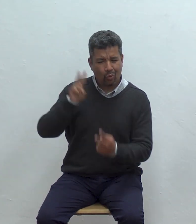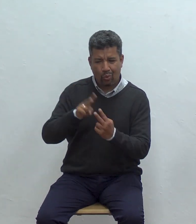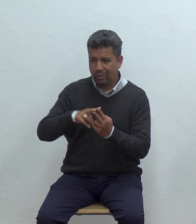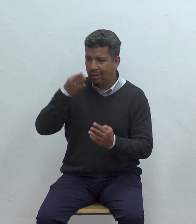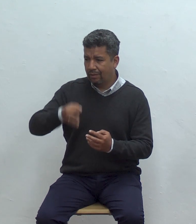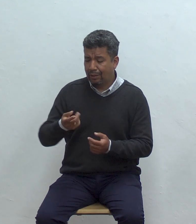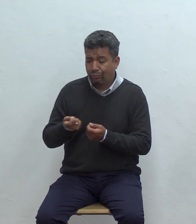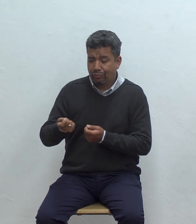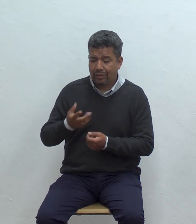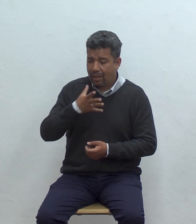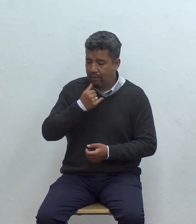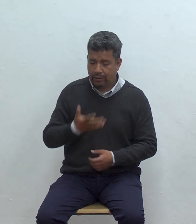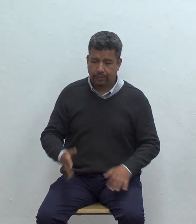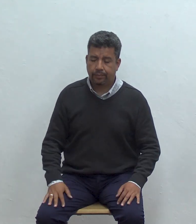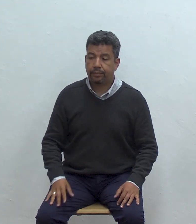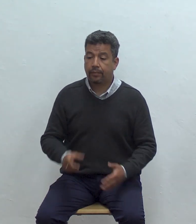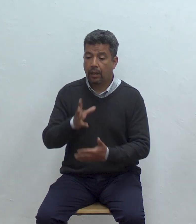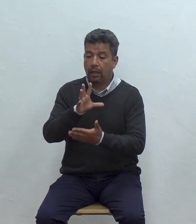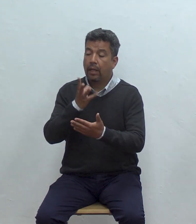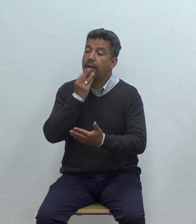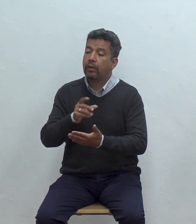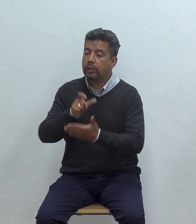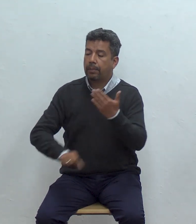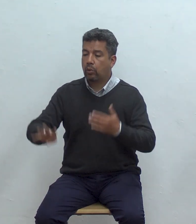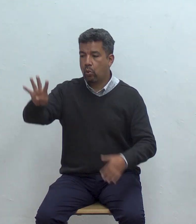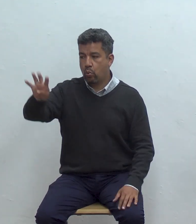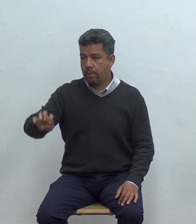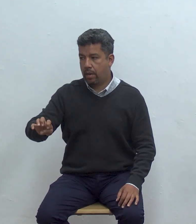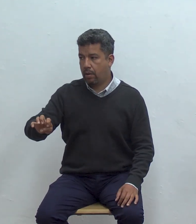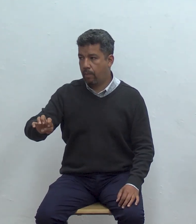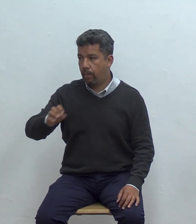ni se acercan. Hebreos capítulo 9,